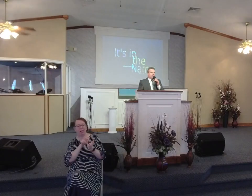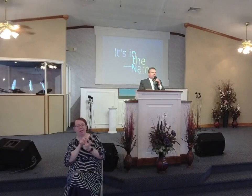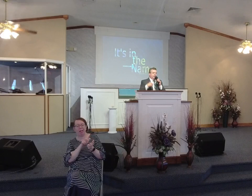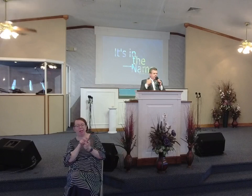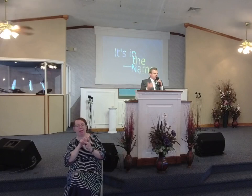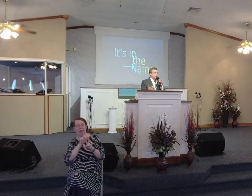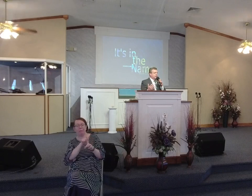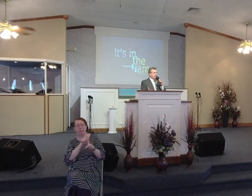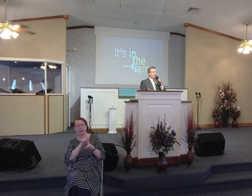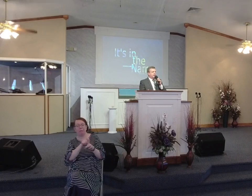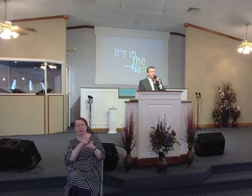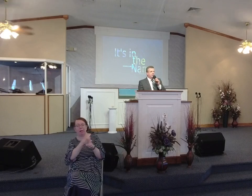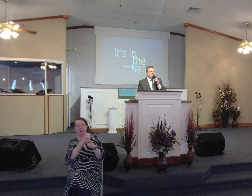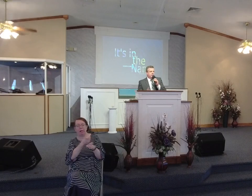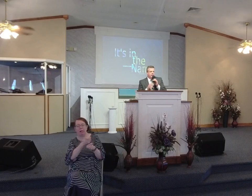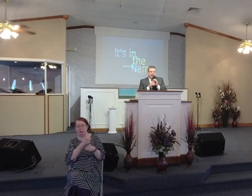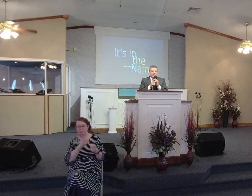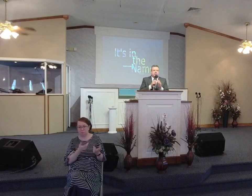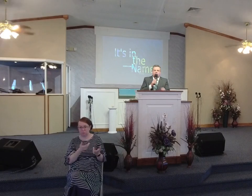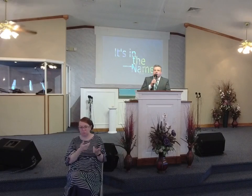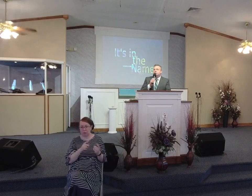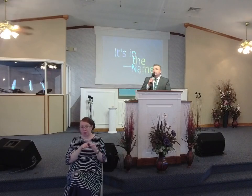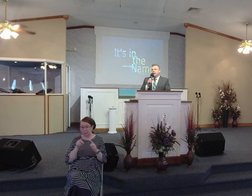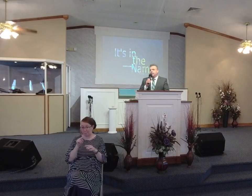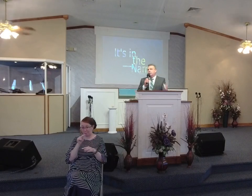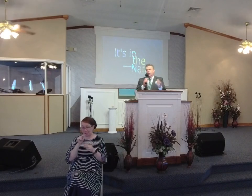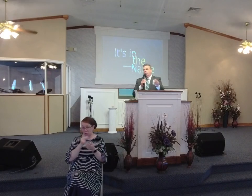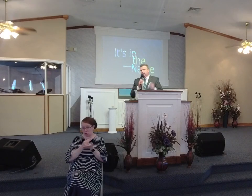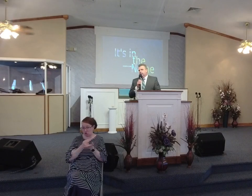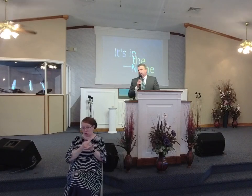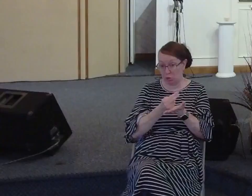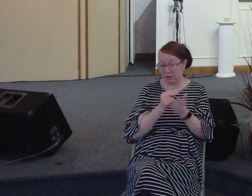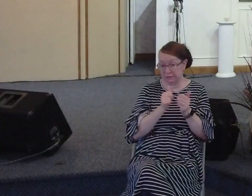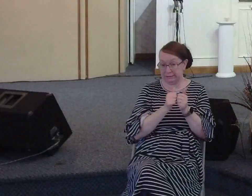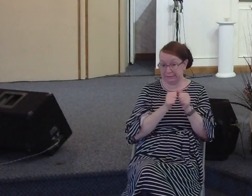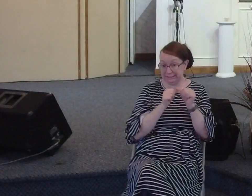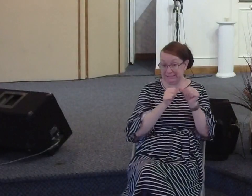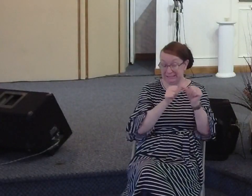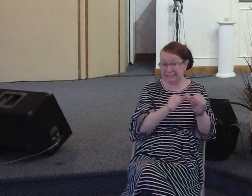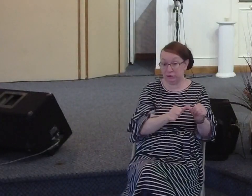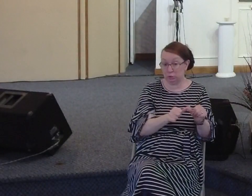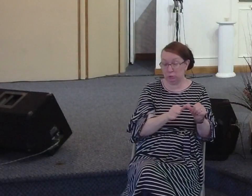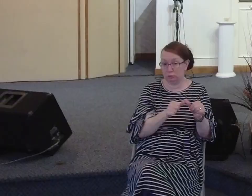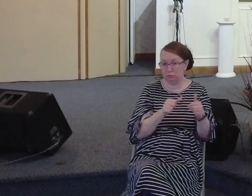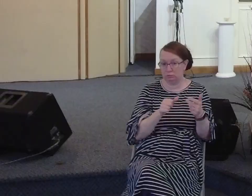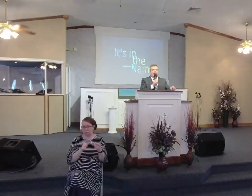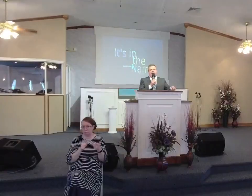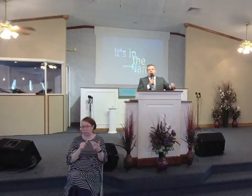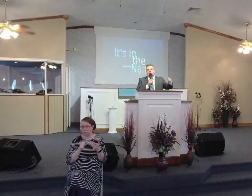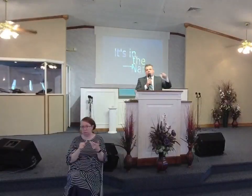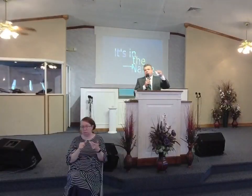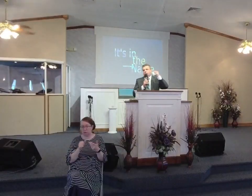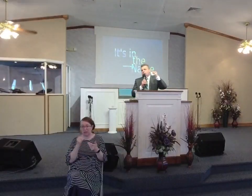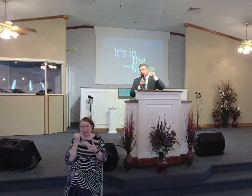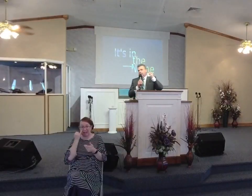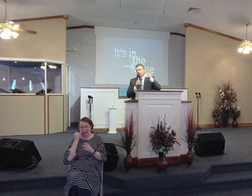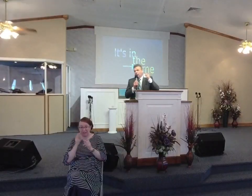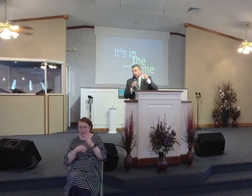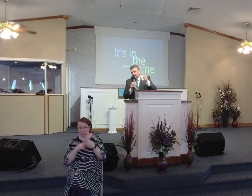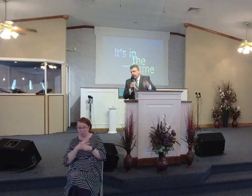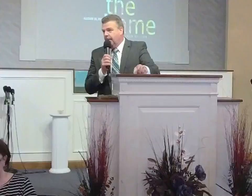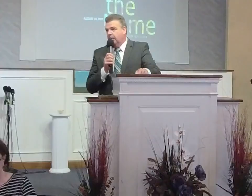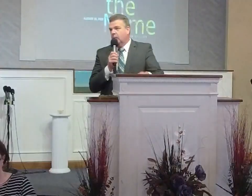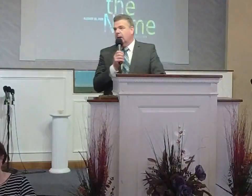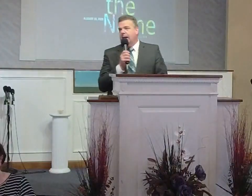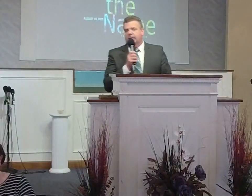salvación. Solo Noé y su familia fueron salvados por Dios. Solo los animales que estaban cerca fueron salvados por